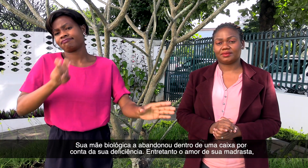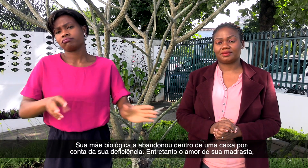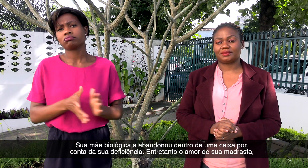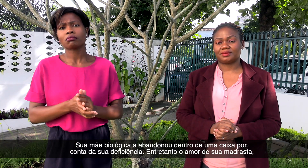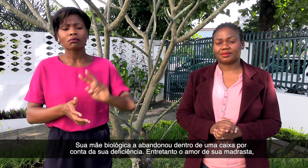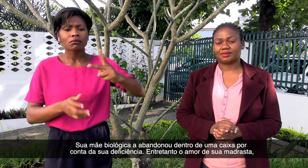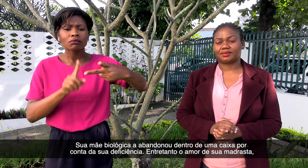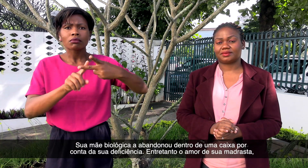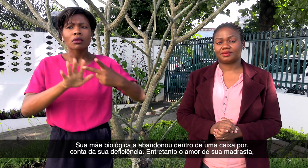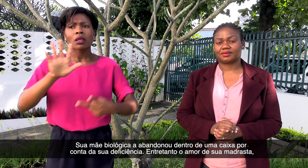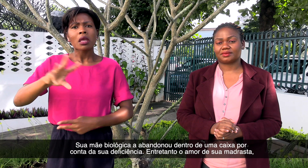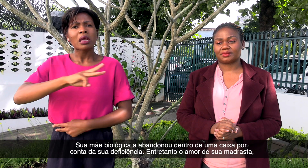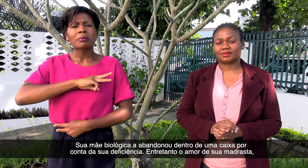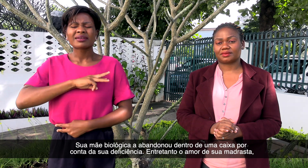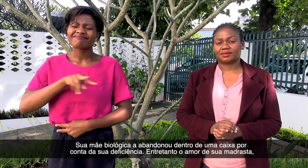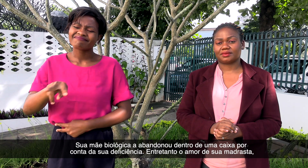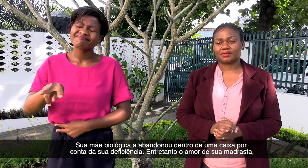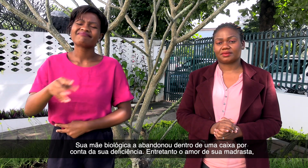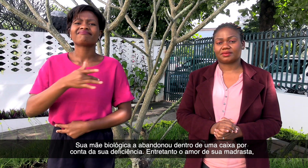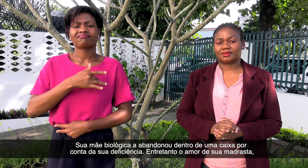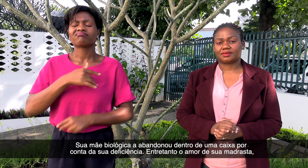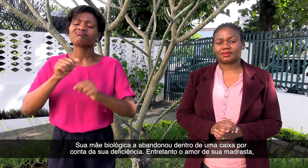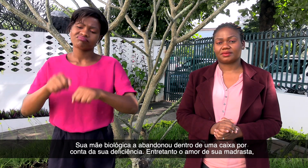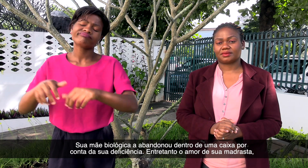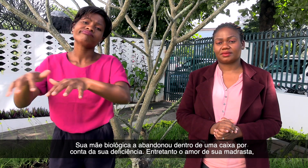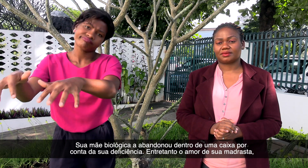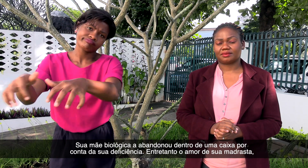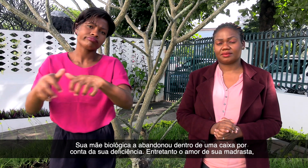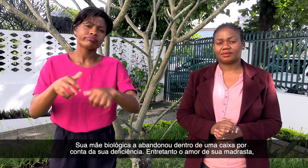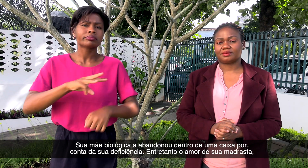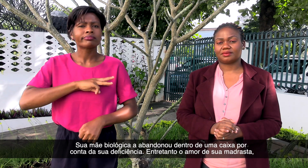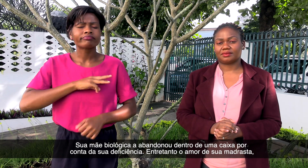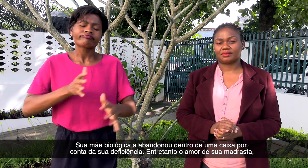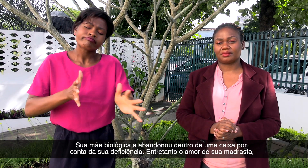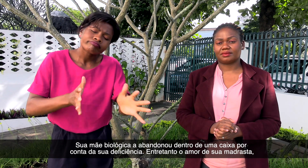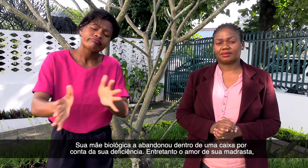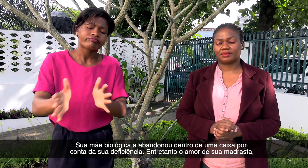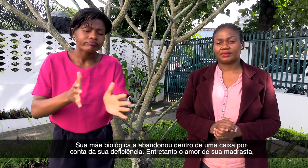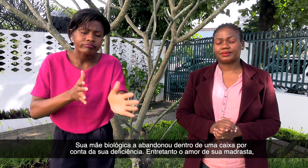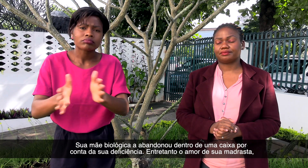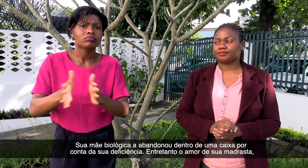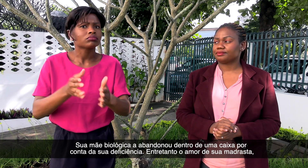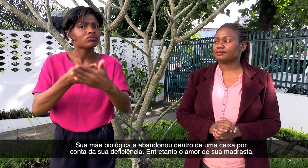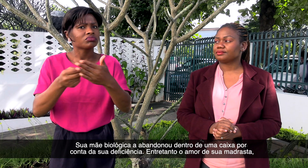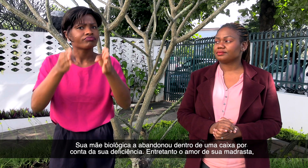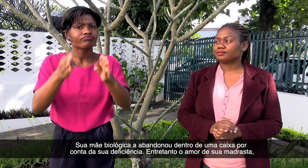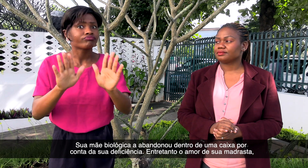Sua mãe biológica a abandonou dentro de uma caixa por conta da sua deficiência. Entretanto, o amor de sua